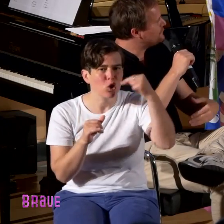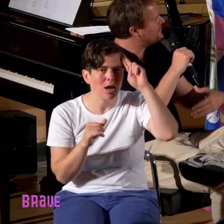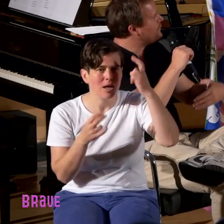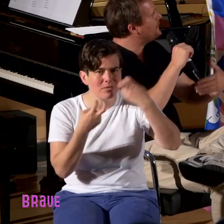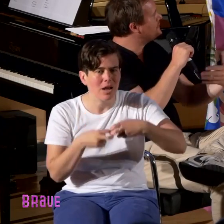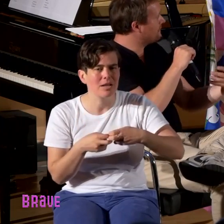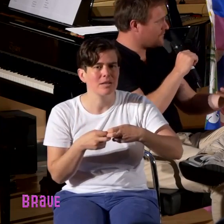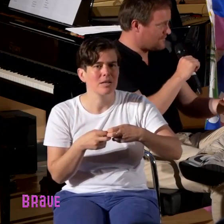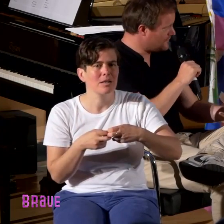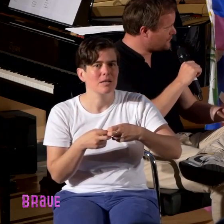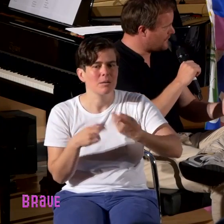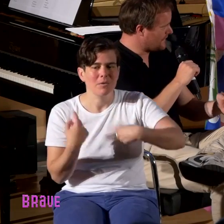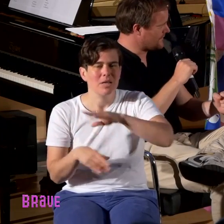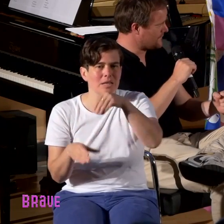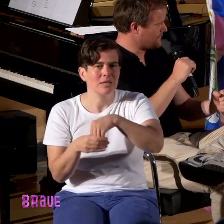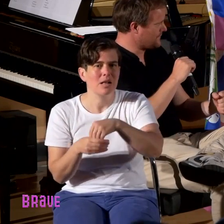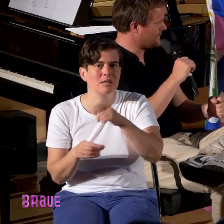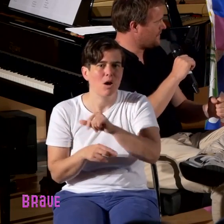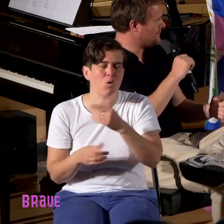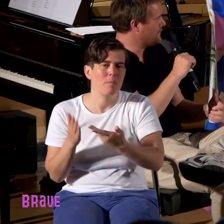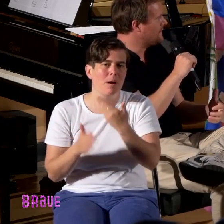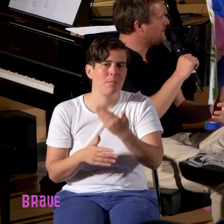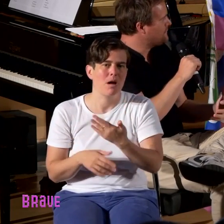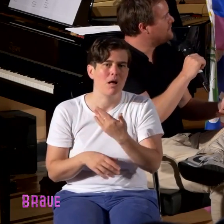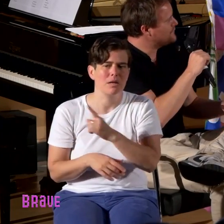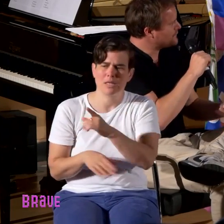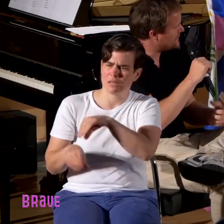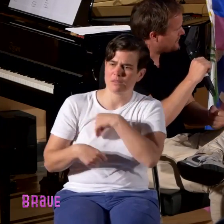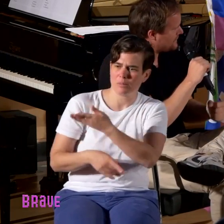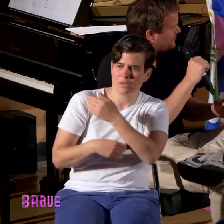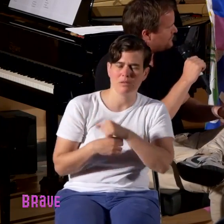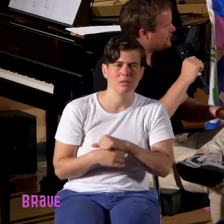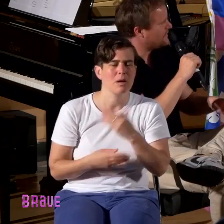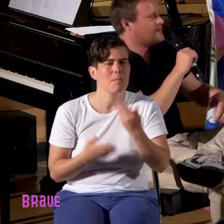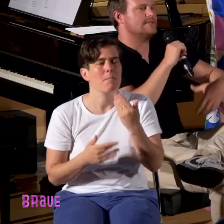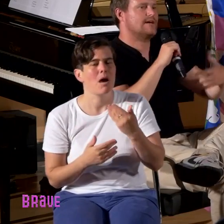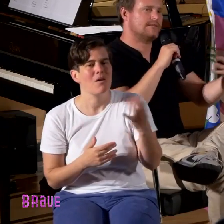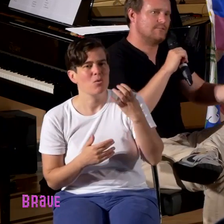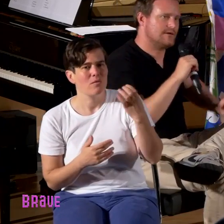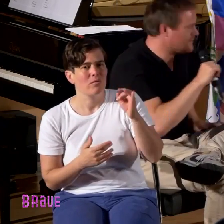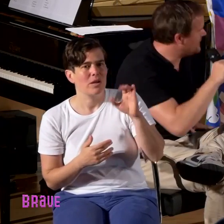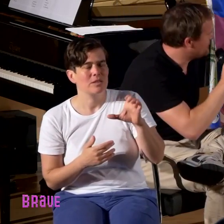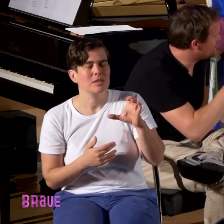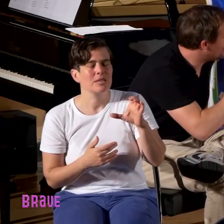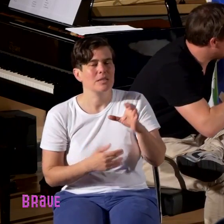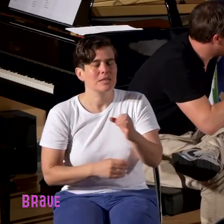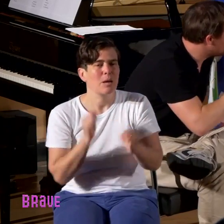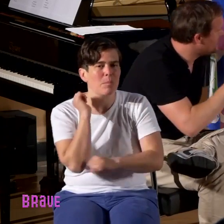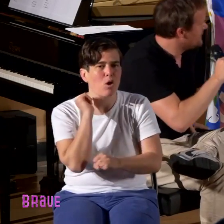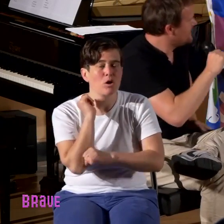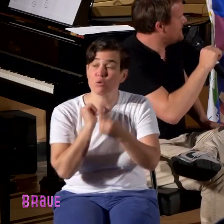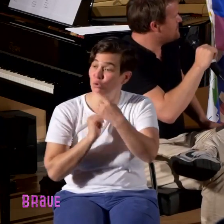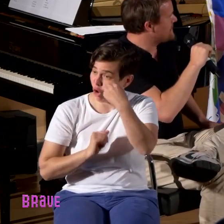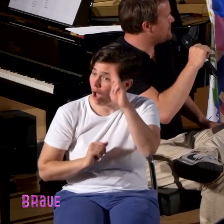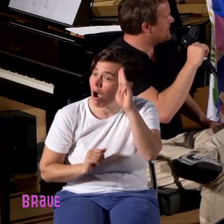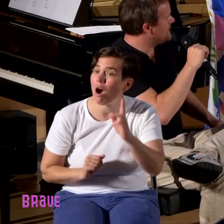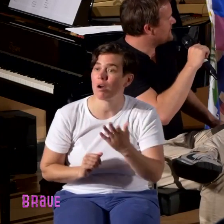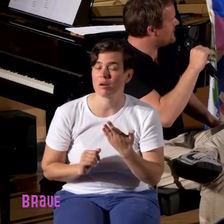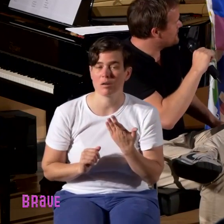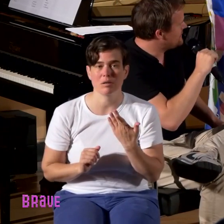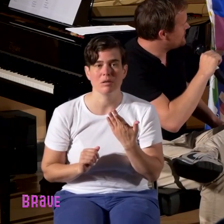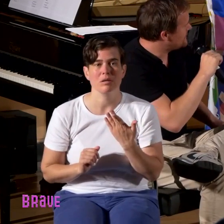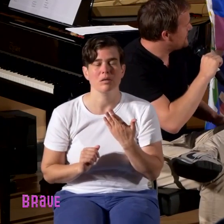es natürlich auch manchmal gewisse Intoleranzen. Ja, also man wirft uns ja manchmal vor, ihr sagt immer, ihr seid so tolerant,